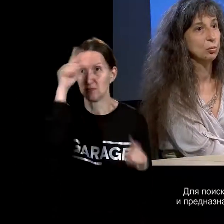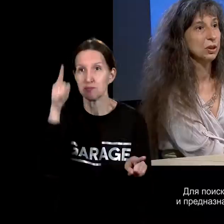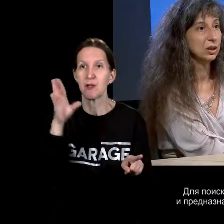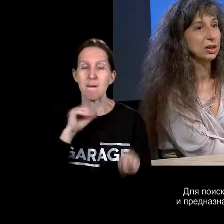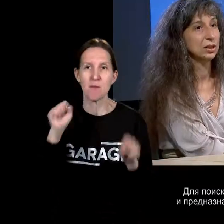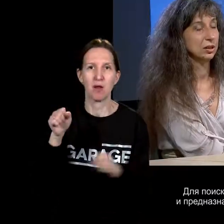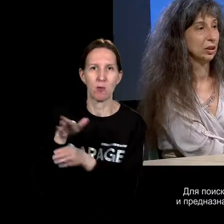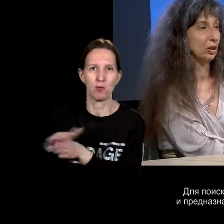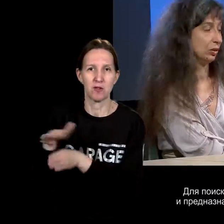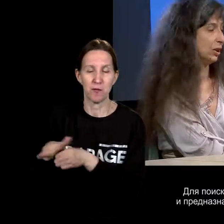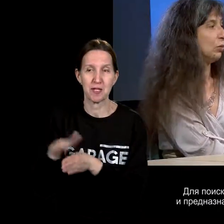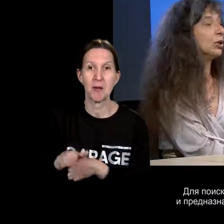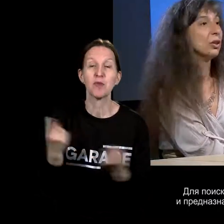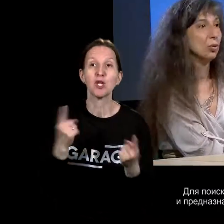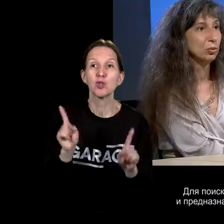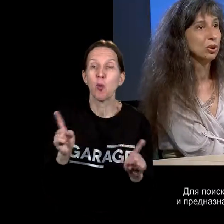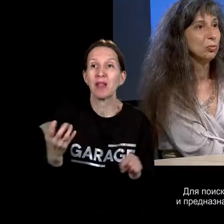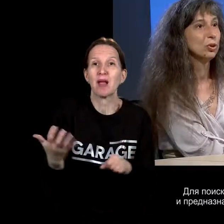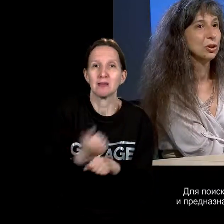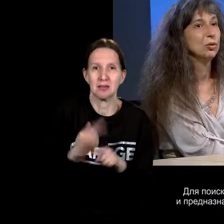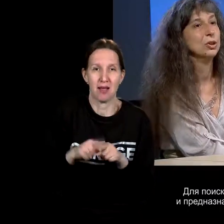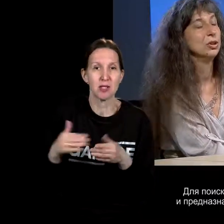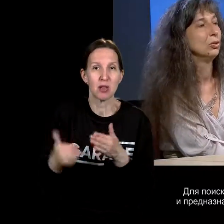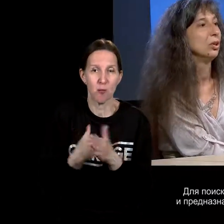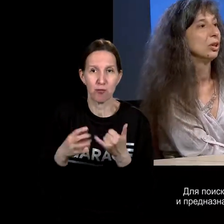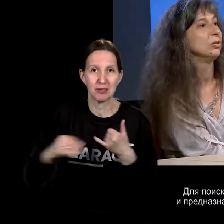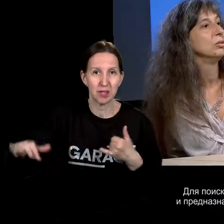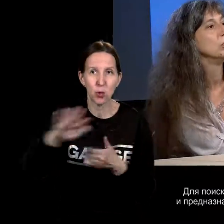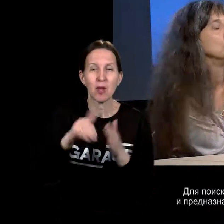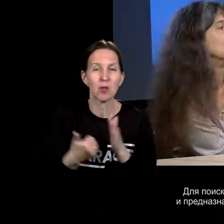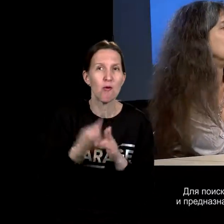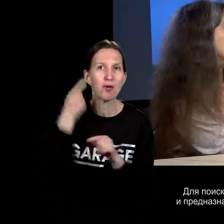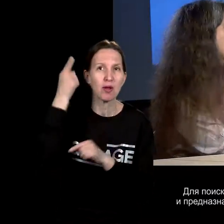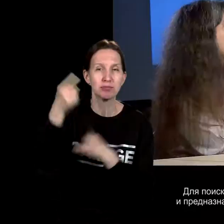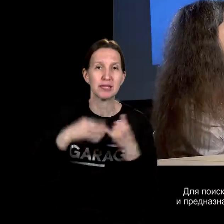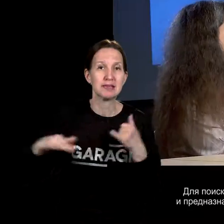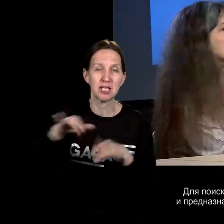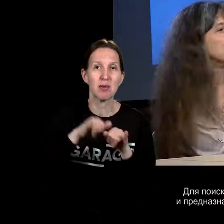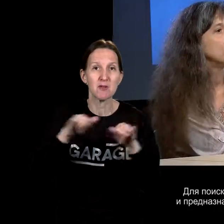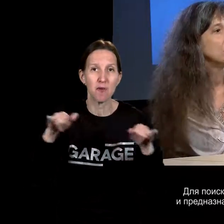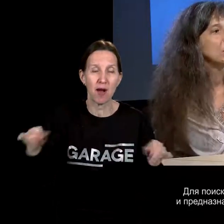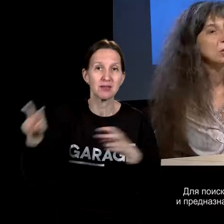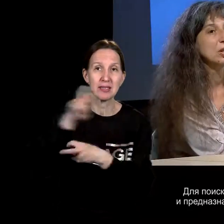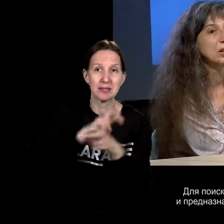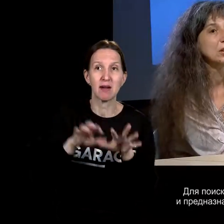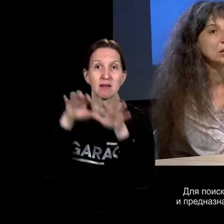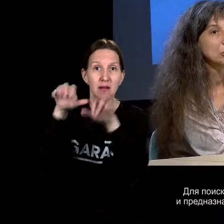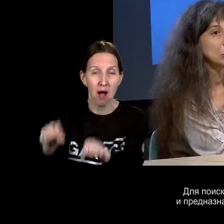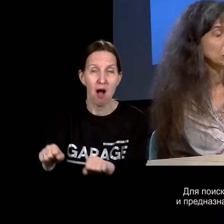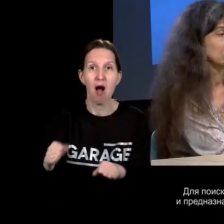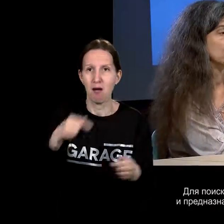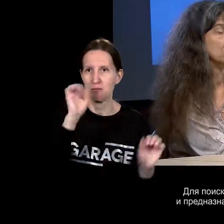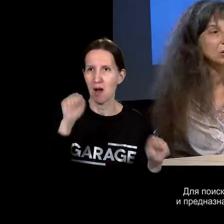того, чтобы искать эту землю, искать новую землю, искать новые территории, разведывать новые территории, собственно говоря, могли пригодиться